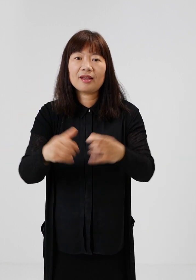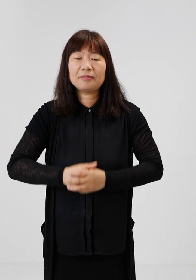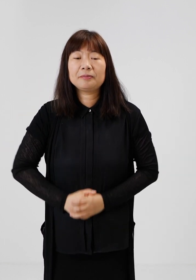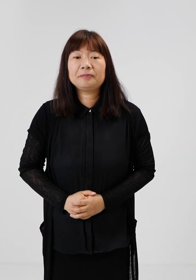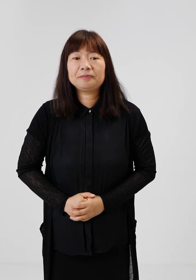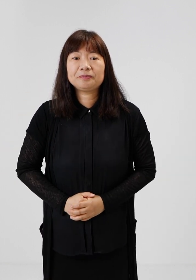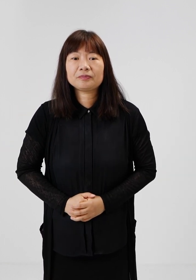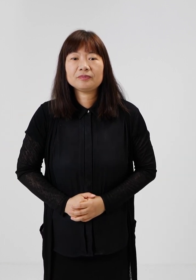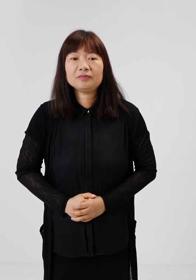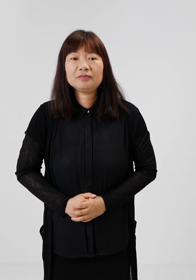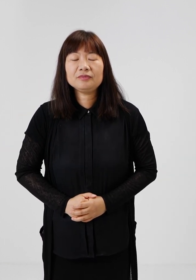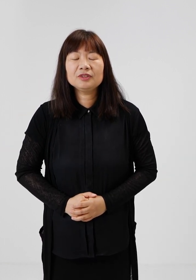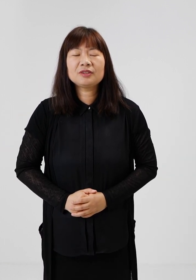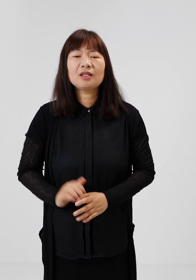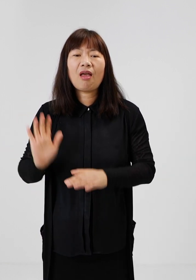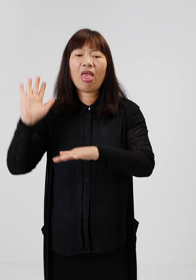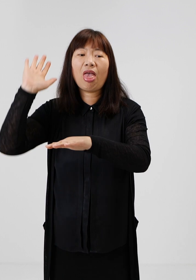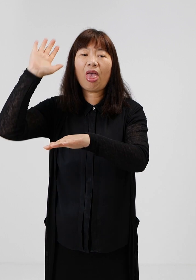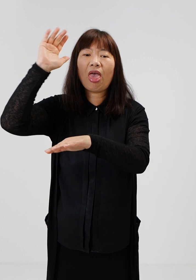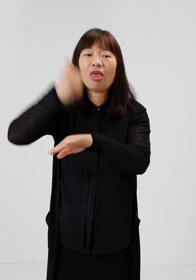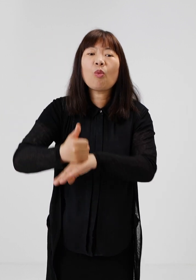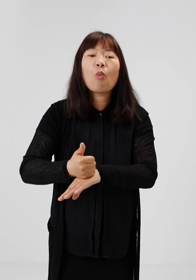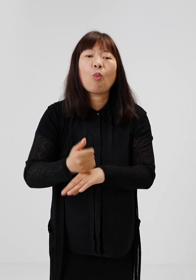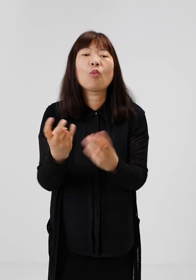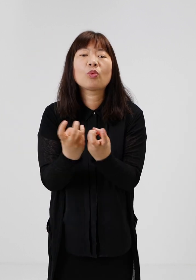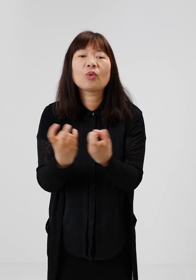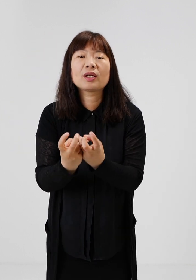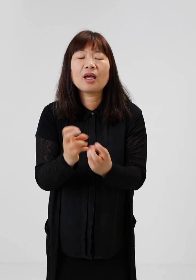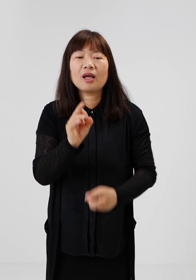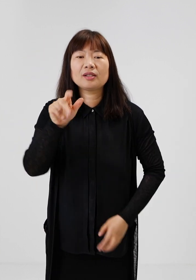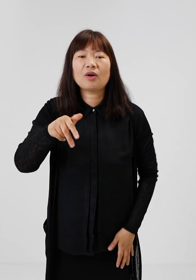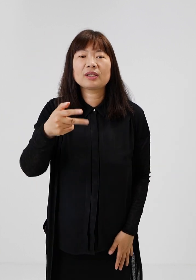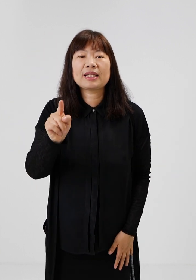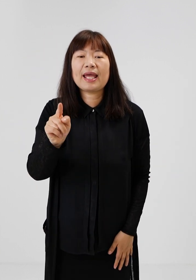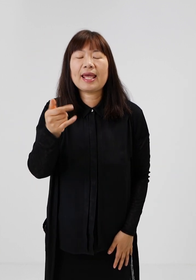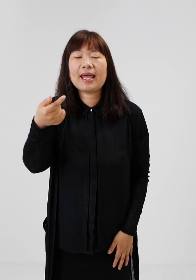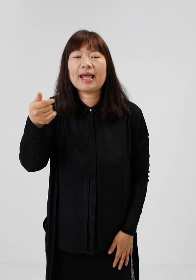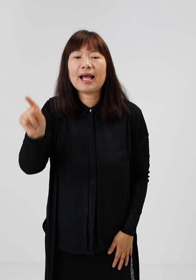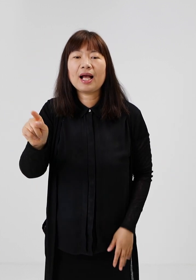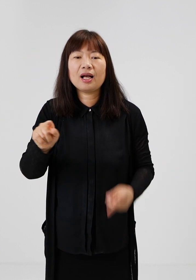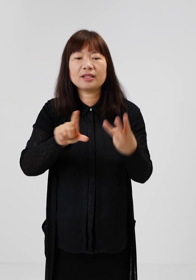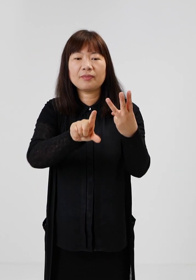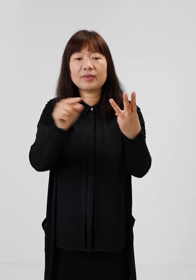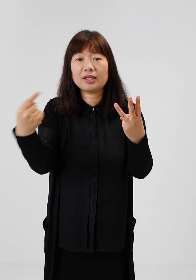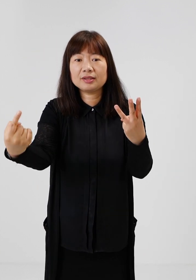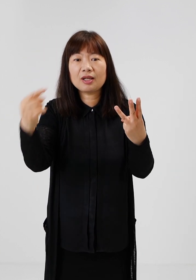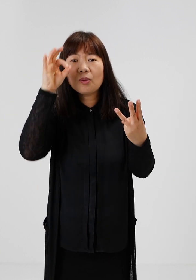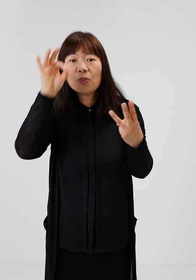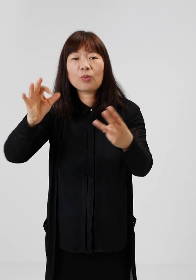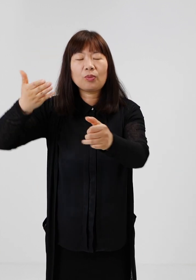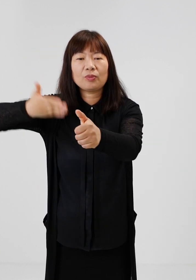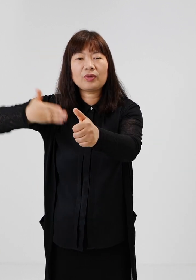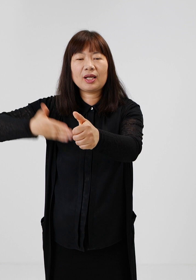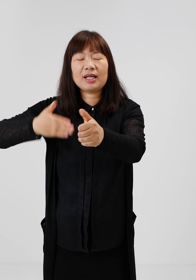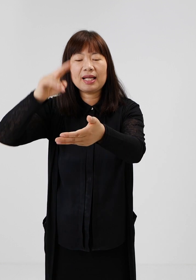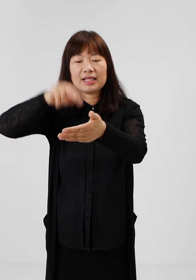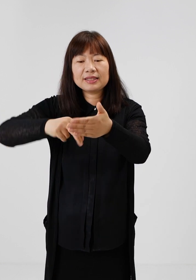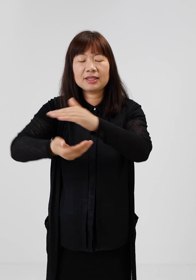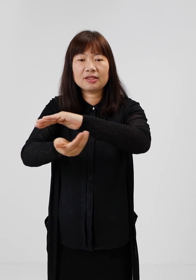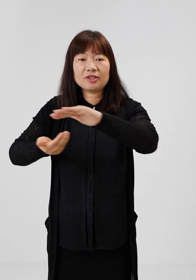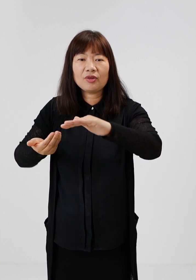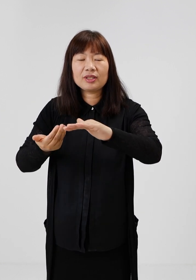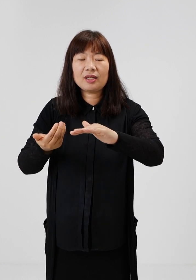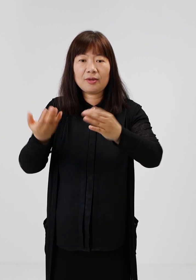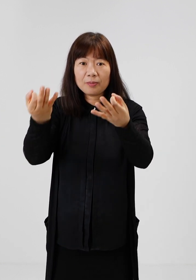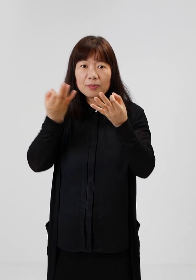과연 어떻게 됐을까요? 우리 역대하 3장 1절로 가봅니다. 자, 읽기 전에